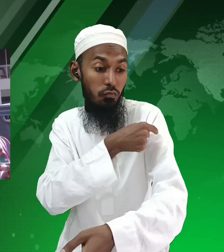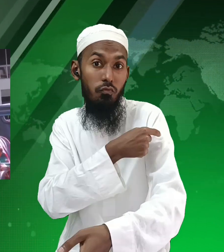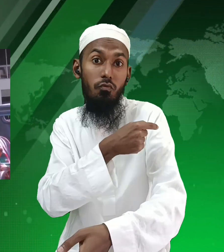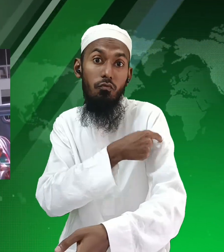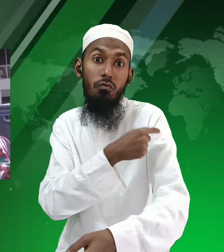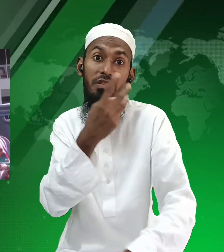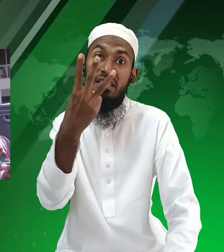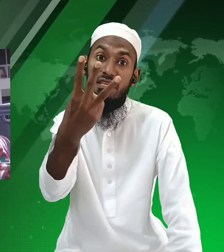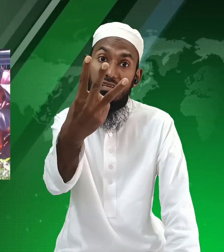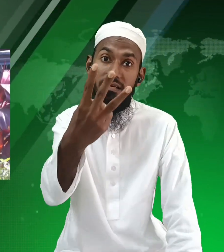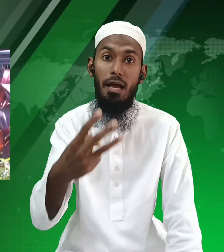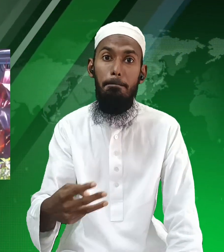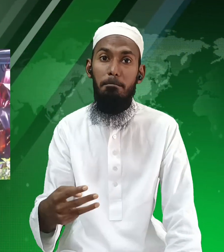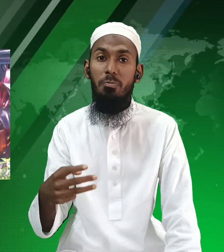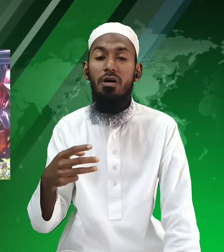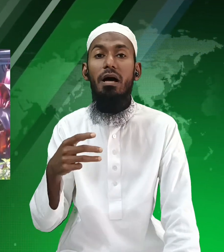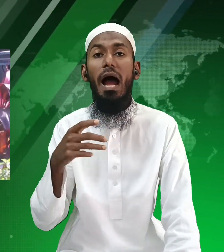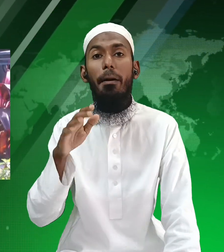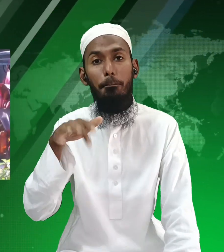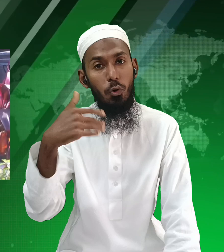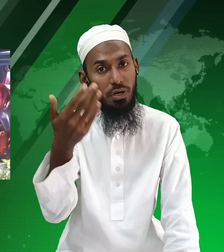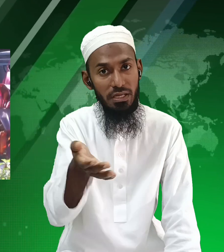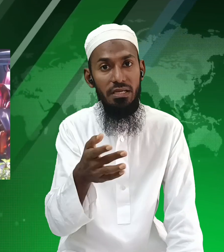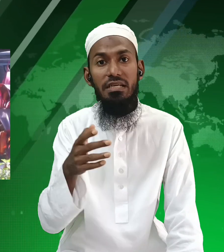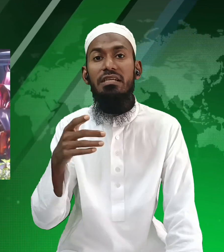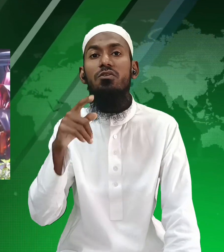14 দিনে একটি ও 28 দিনে শেষ ডোজ